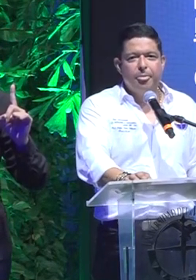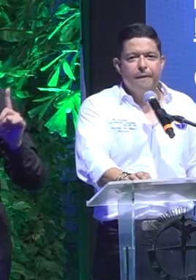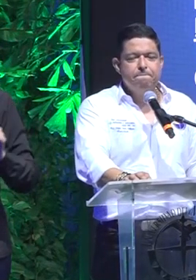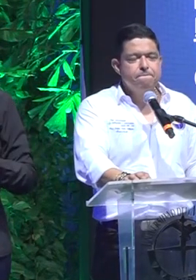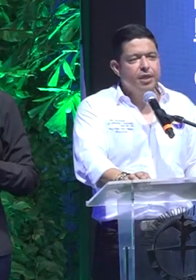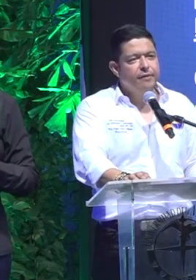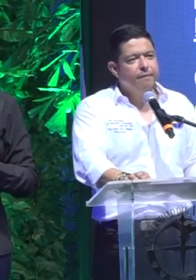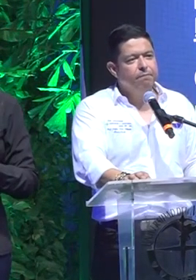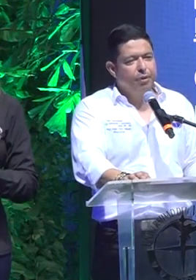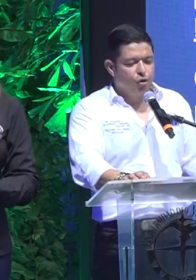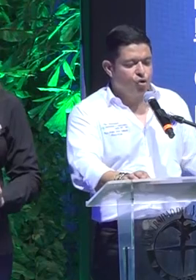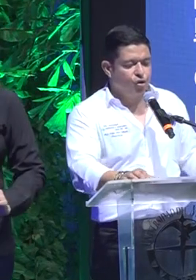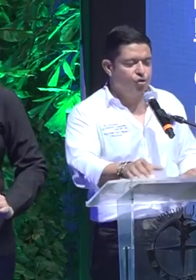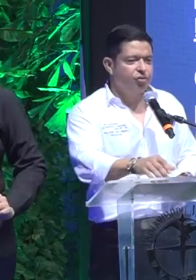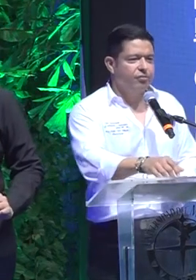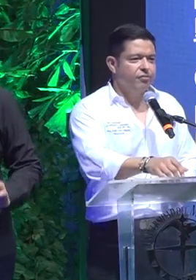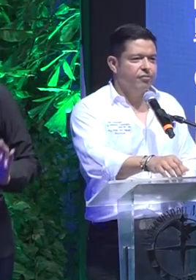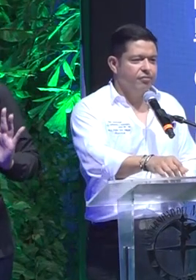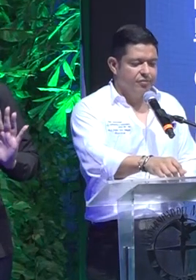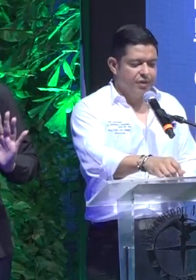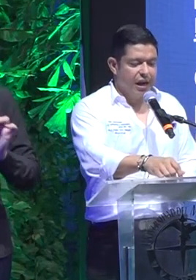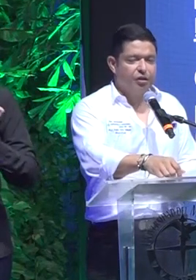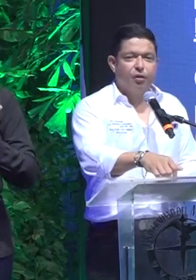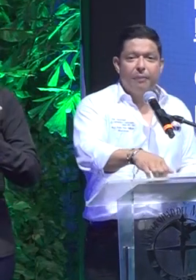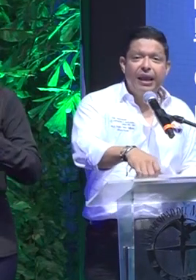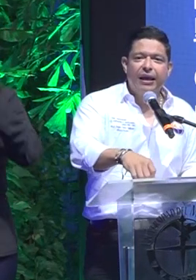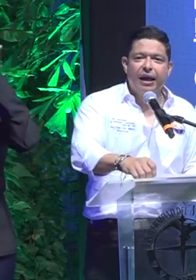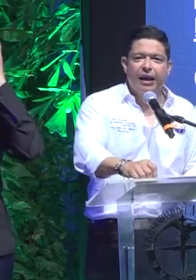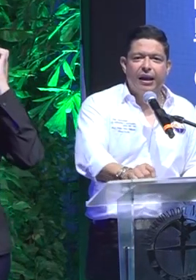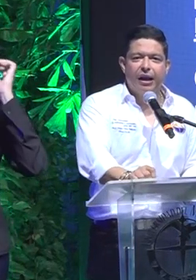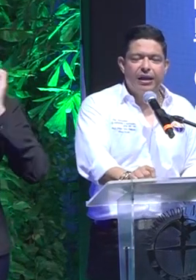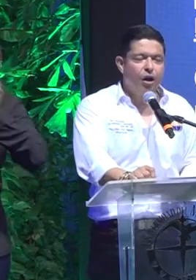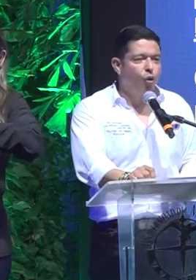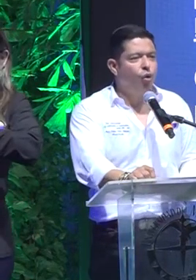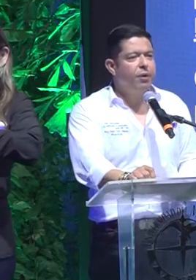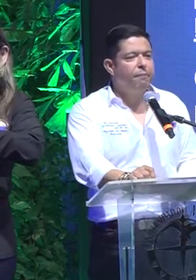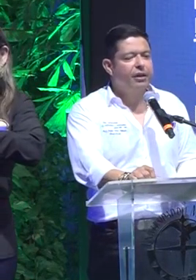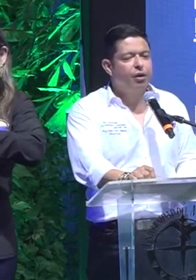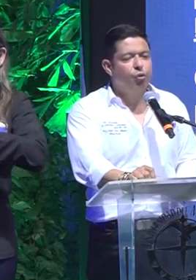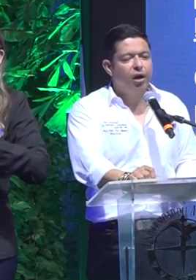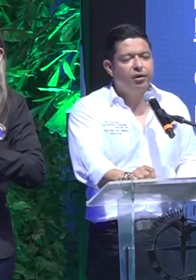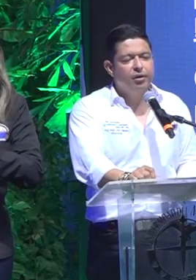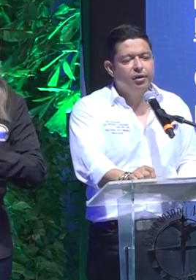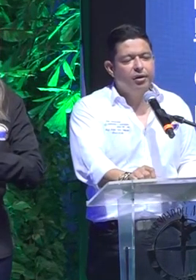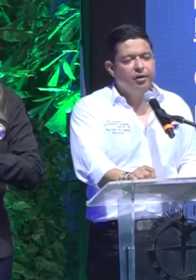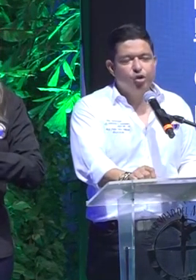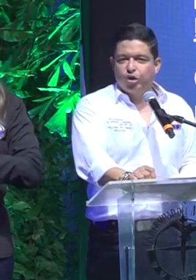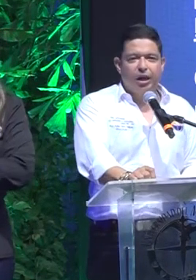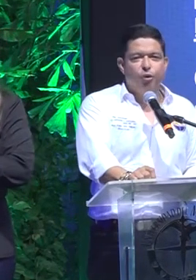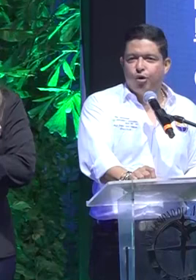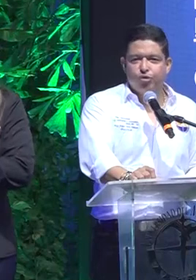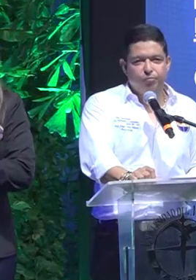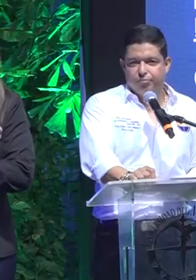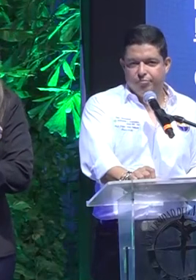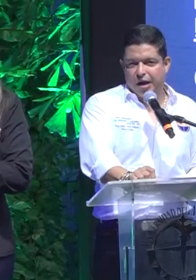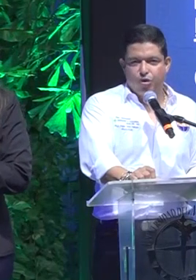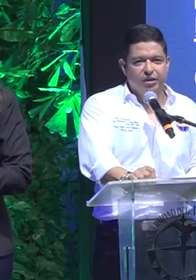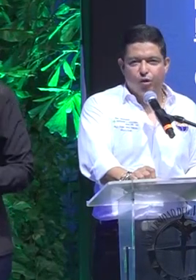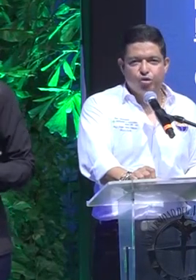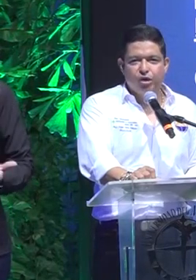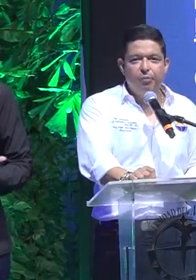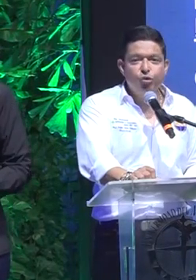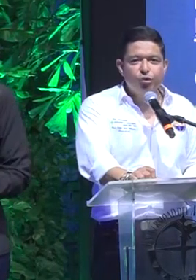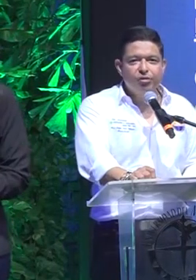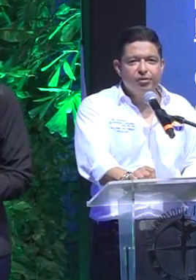mundo. Pero nosotros, en Latinoamérica en general y en Colombia en particular, no tenemos los